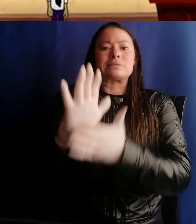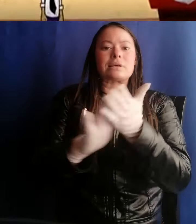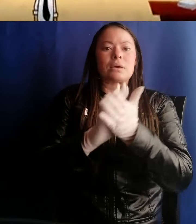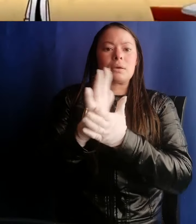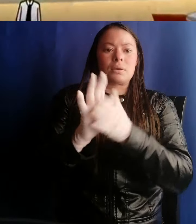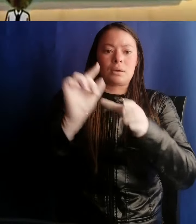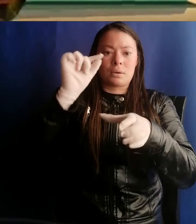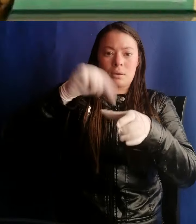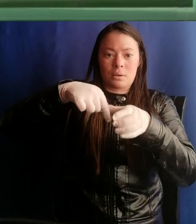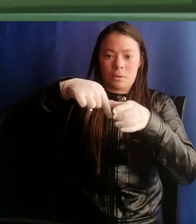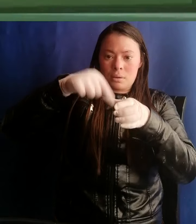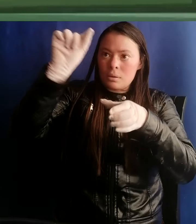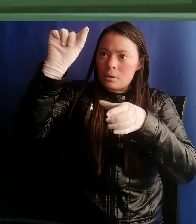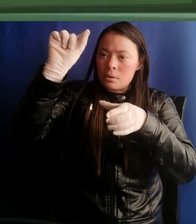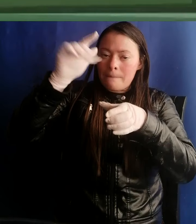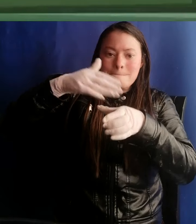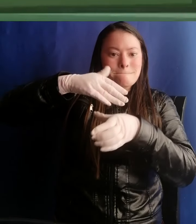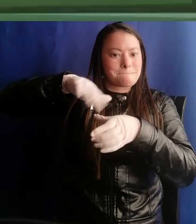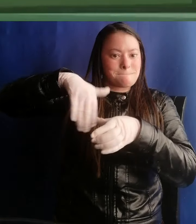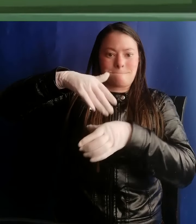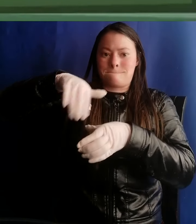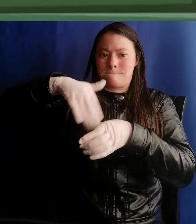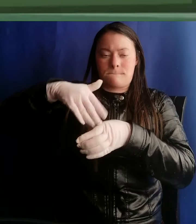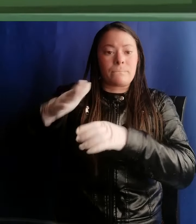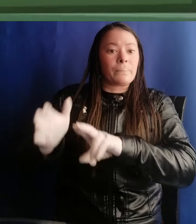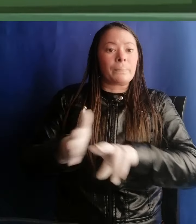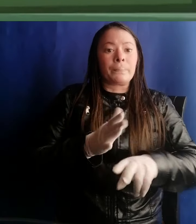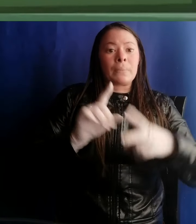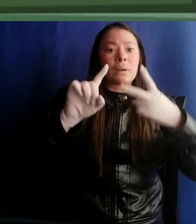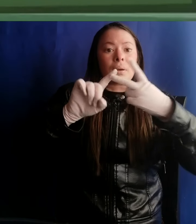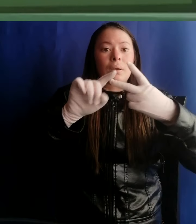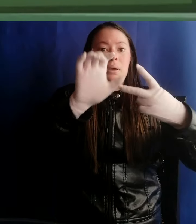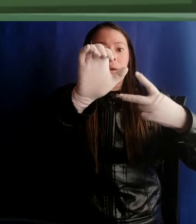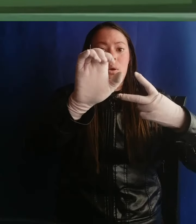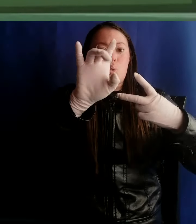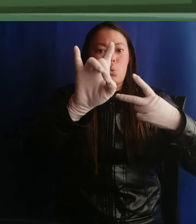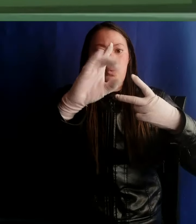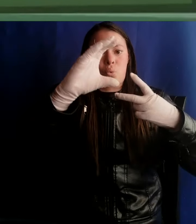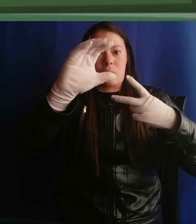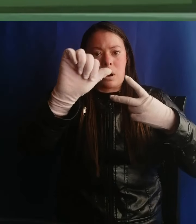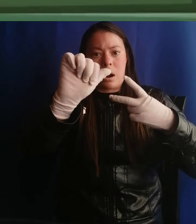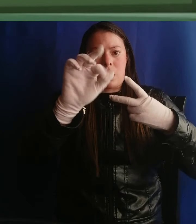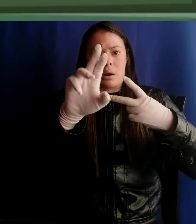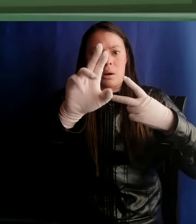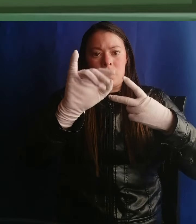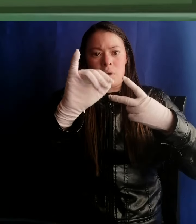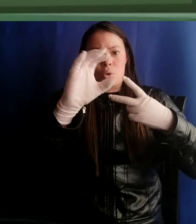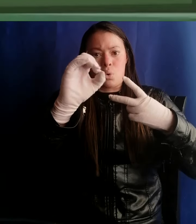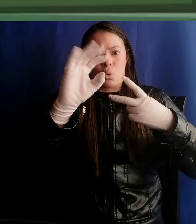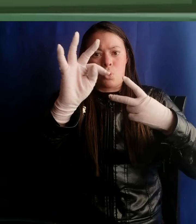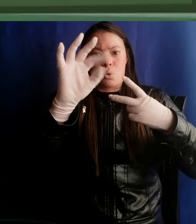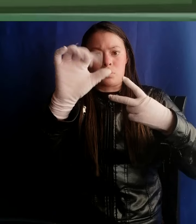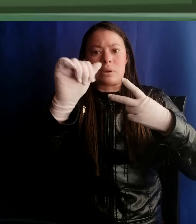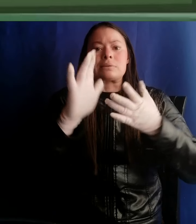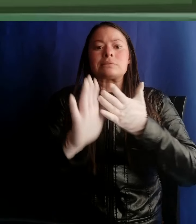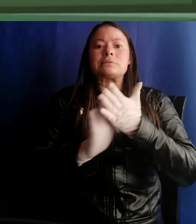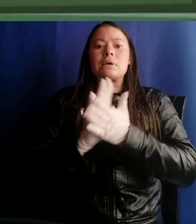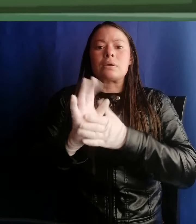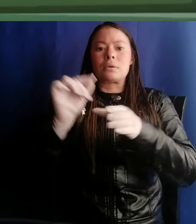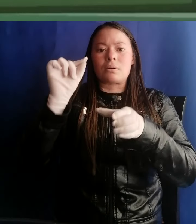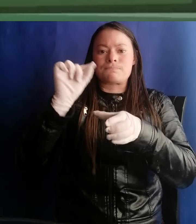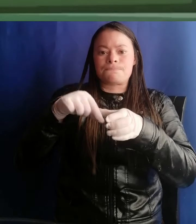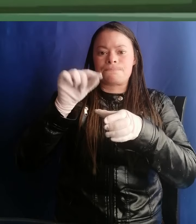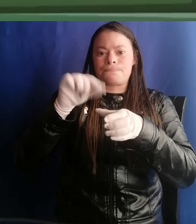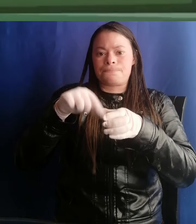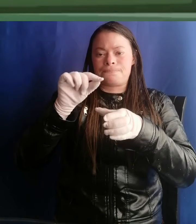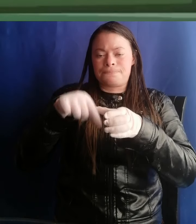que participan en la transcripción o la traducción y que no incluyen el video, así como los 20 aminoácidos principales que componen las proteínas